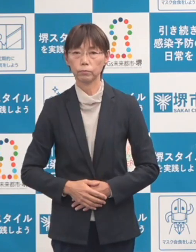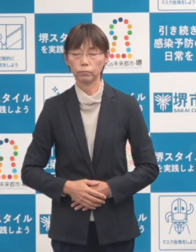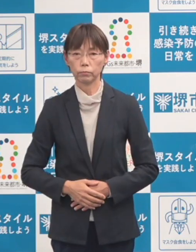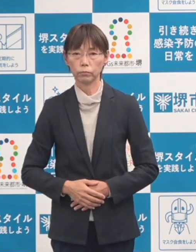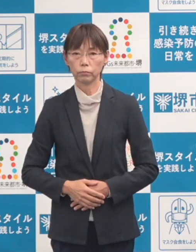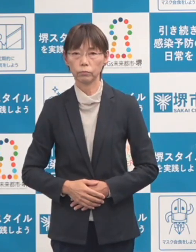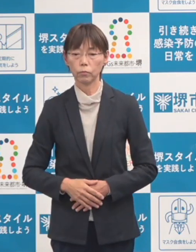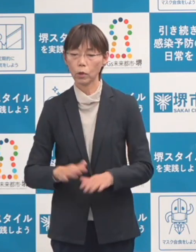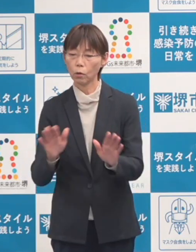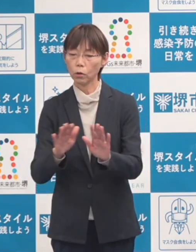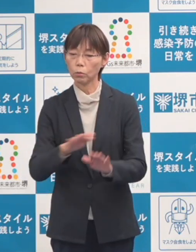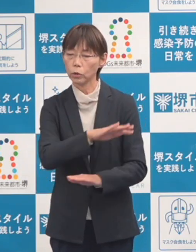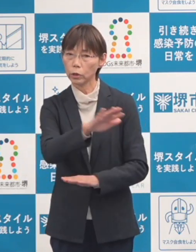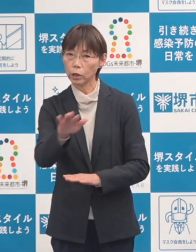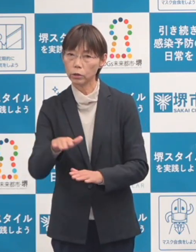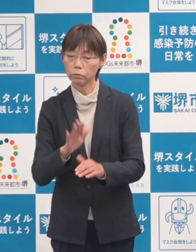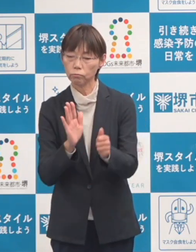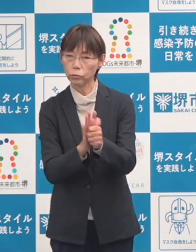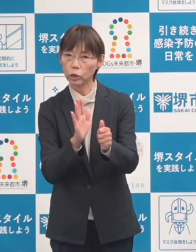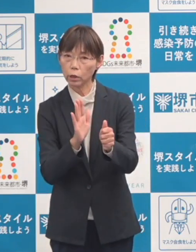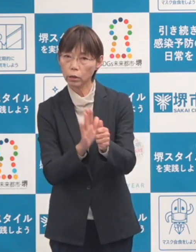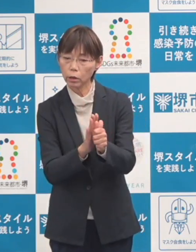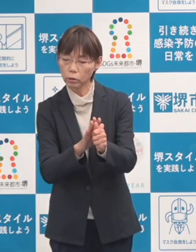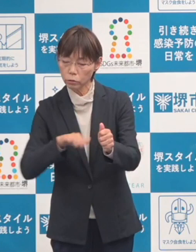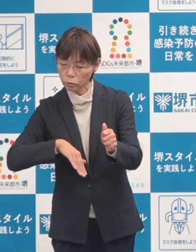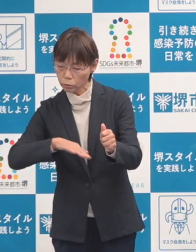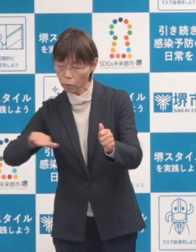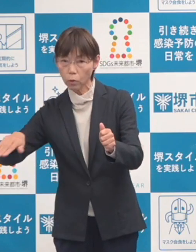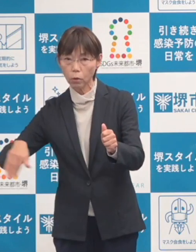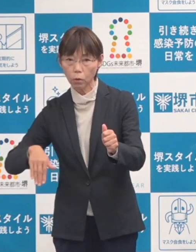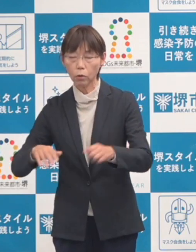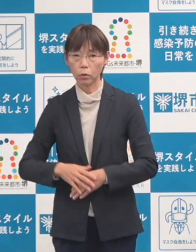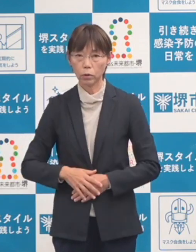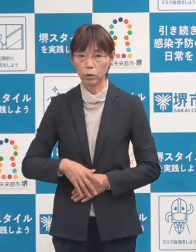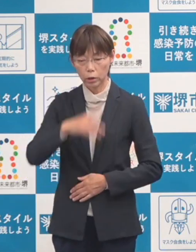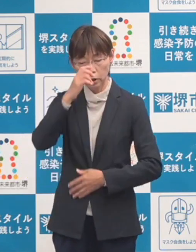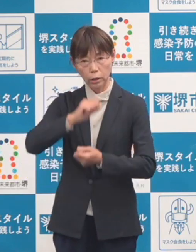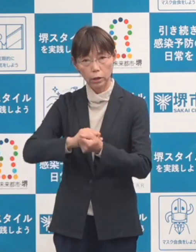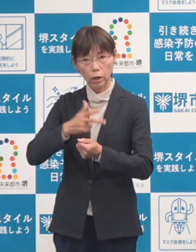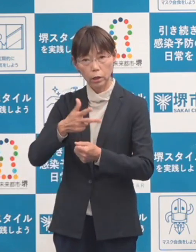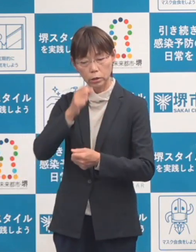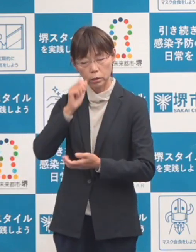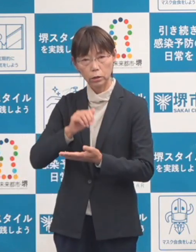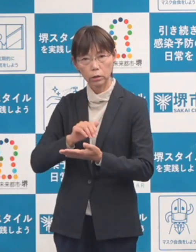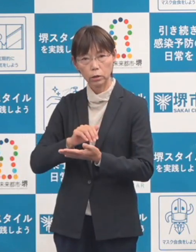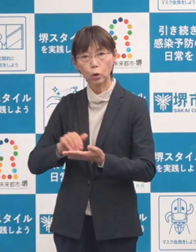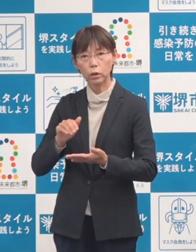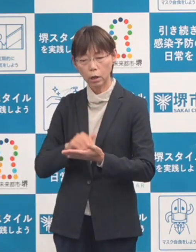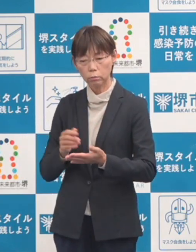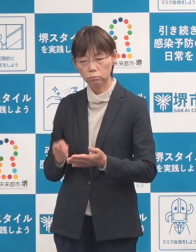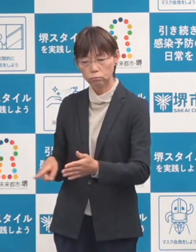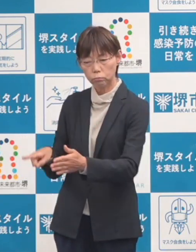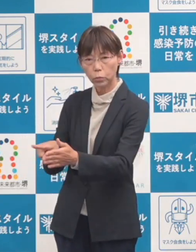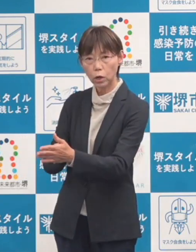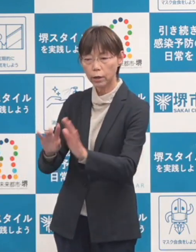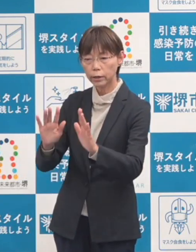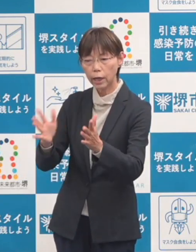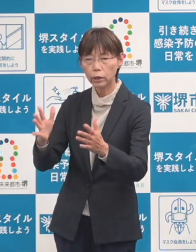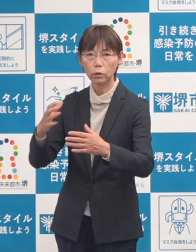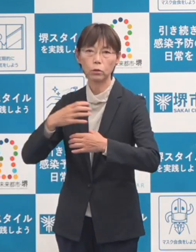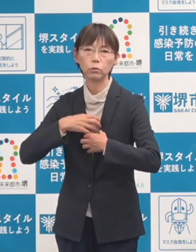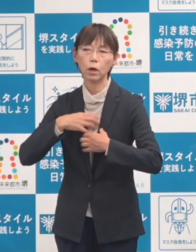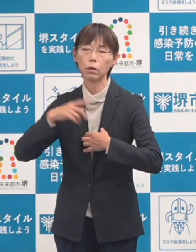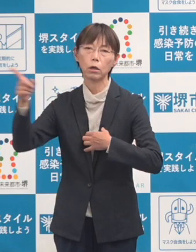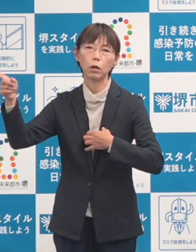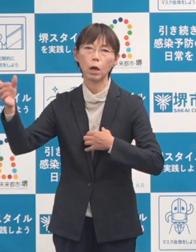子どもたちを支援してくれるところに市が予算をつけてくれないんじゃないかという不安もあると思うんですけれども、